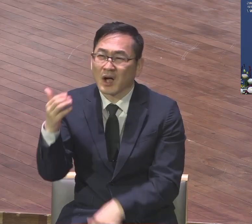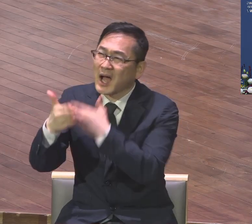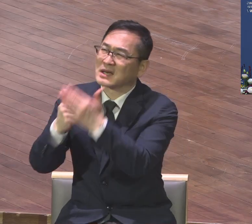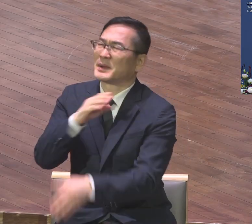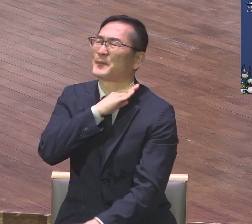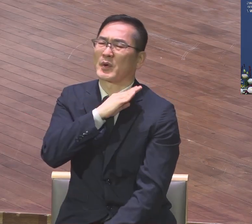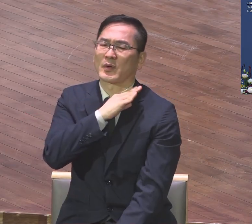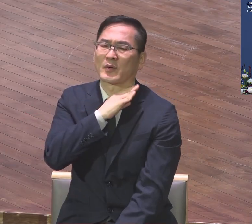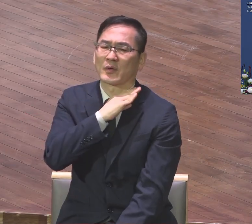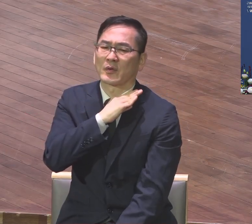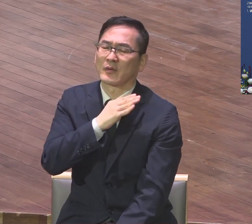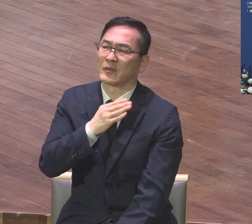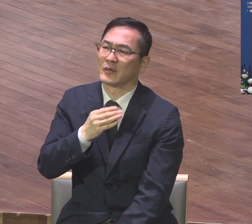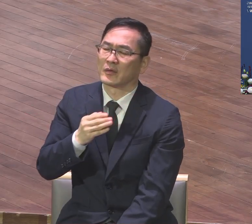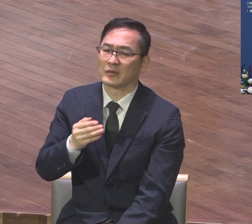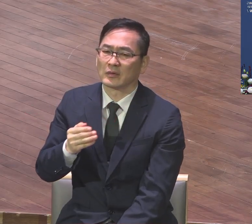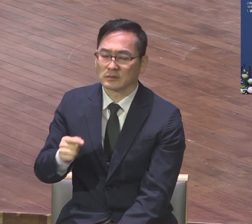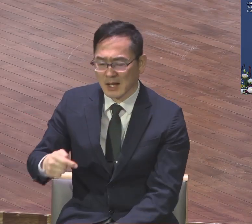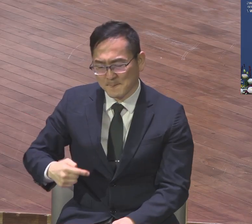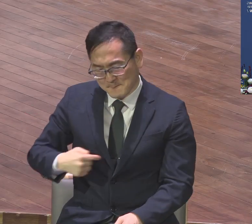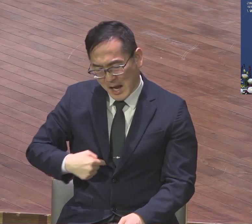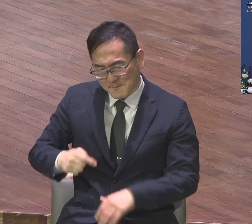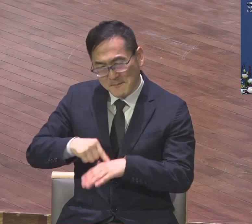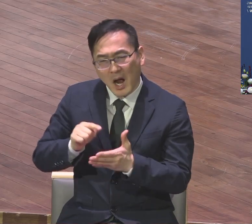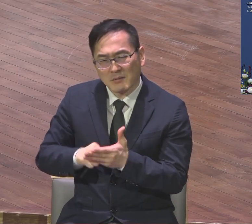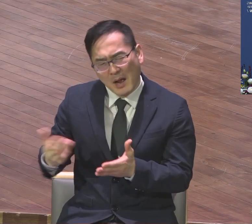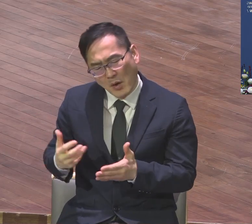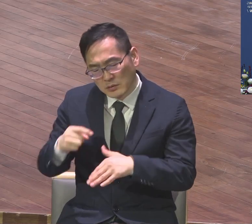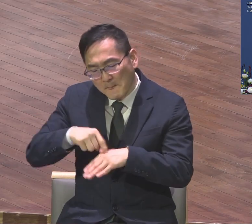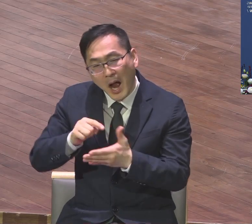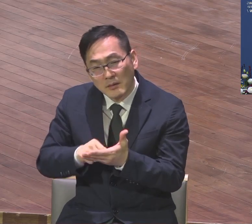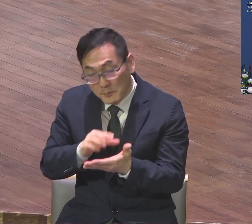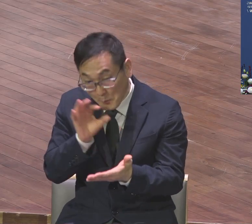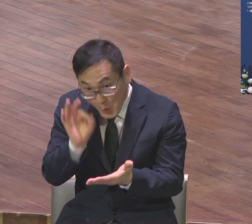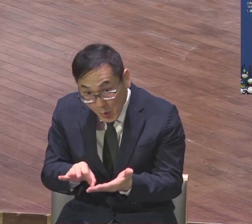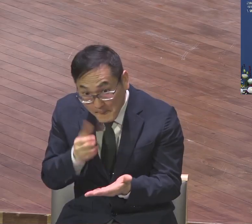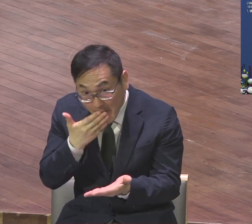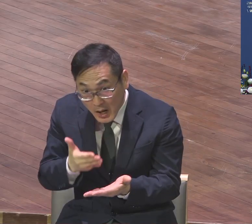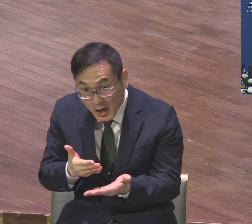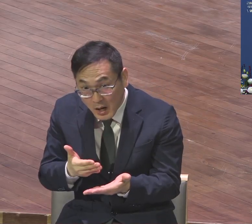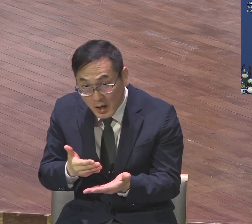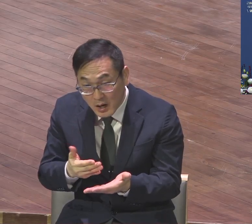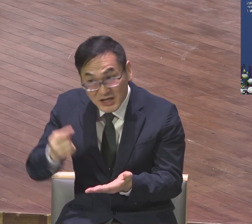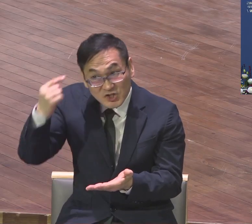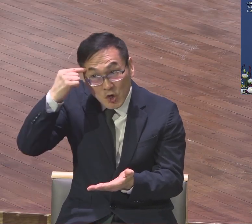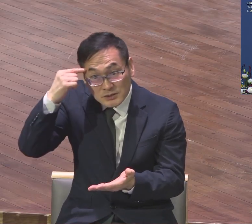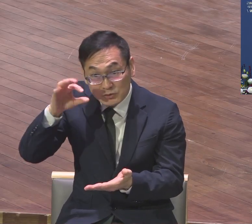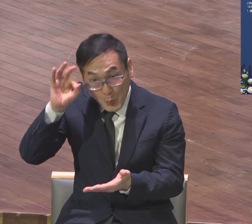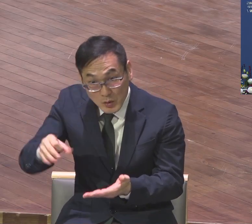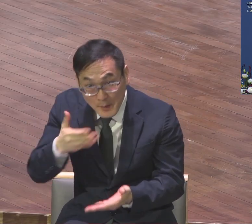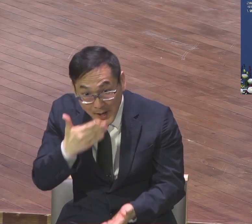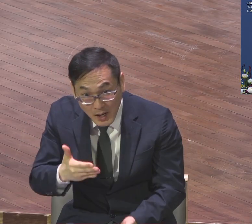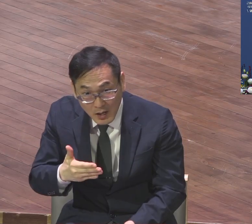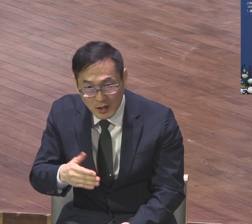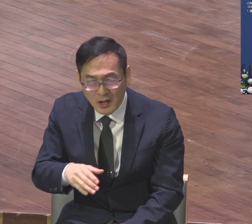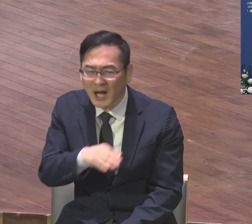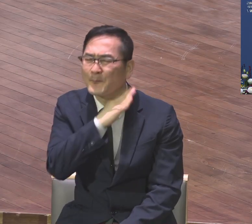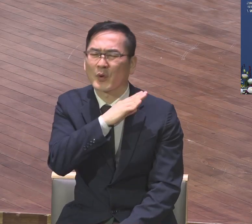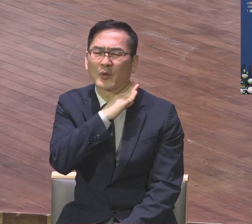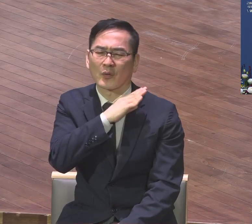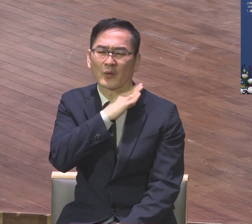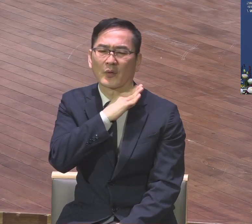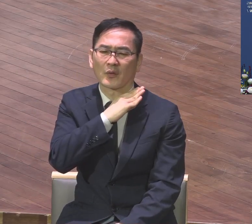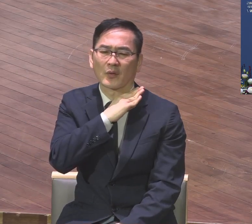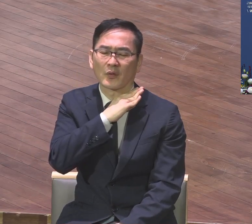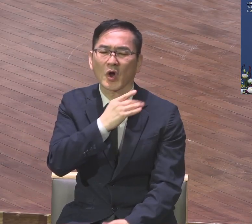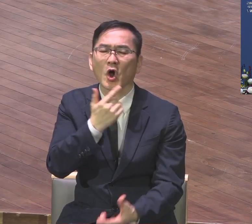눈에 보입니까? 내 정신이 없어서 정신이 눈에 보입니까? 눈에 보이는 것도 있고 안 보이는 것도 있습니다.